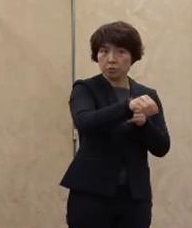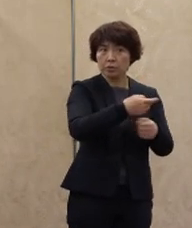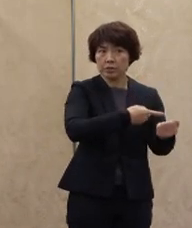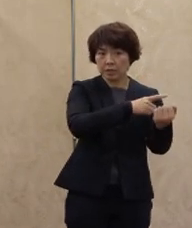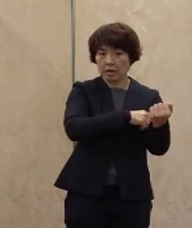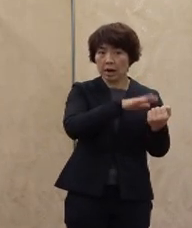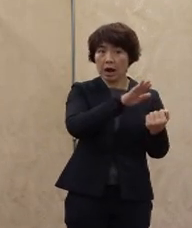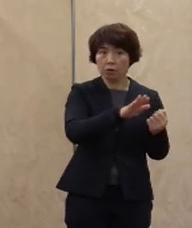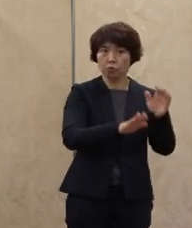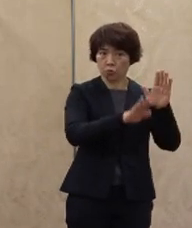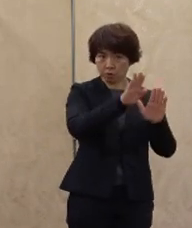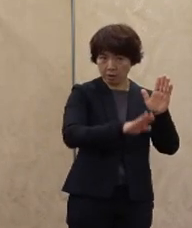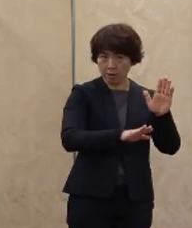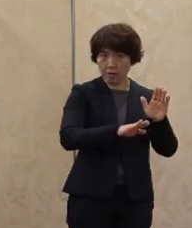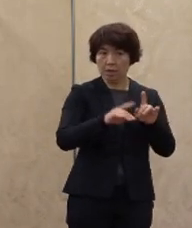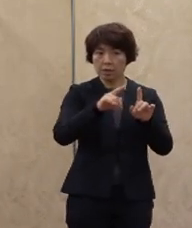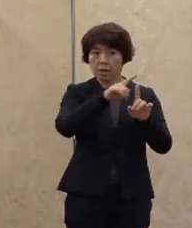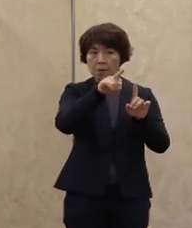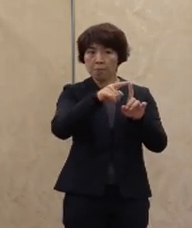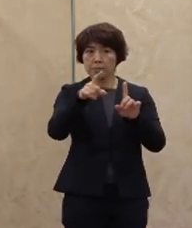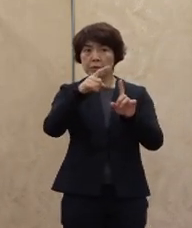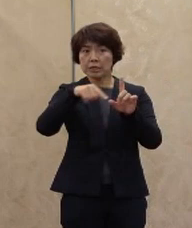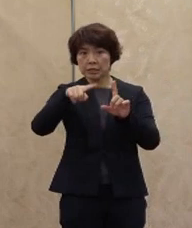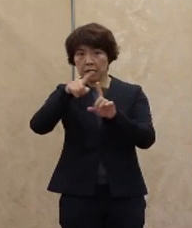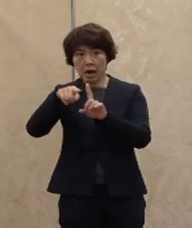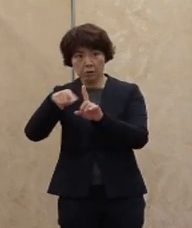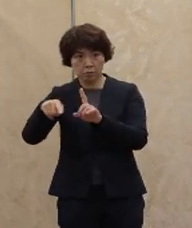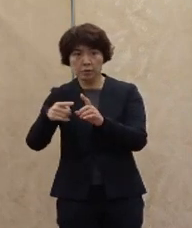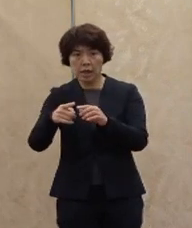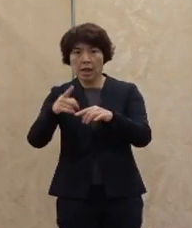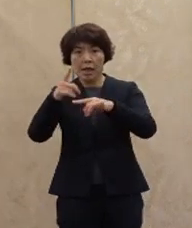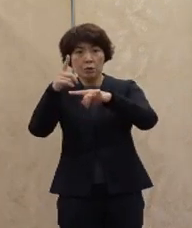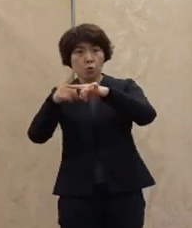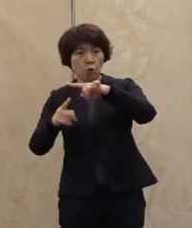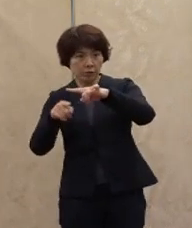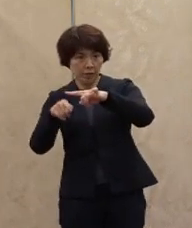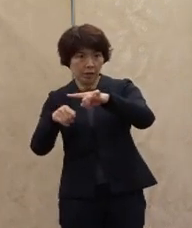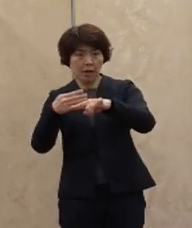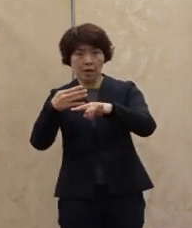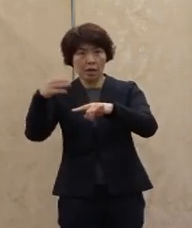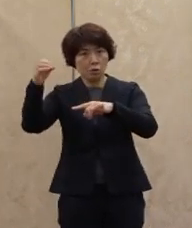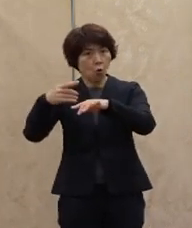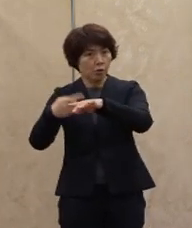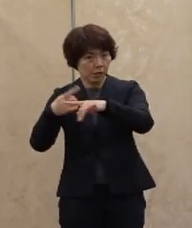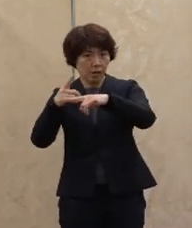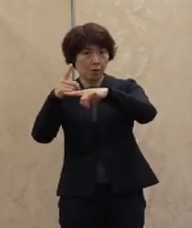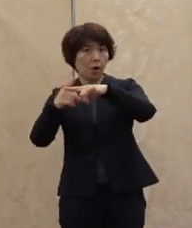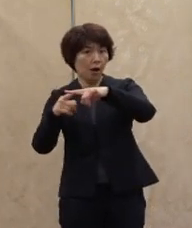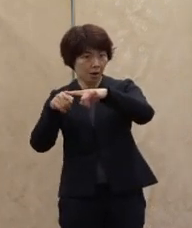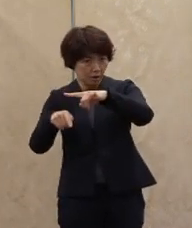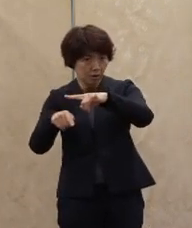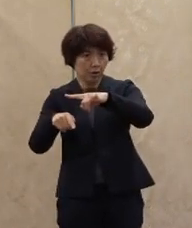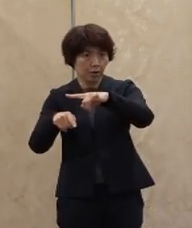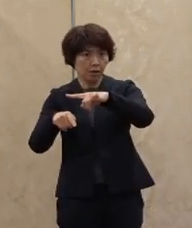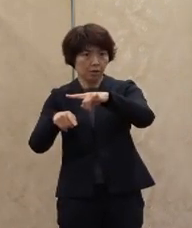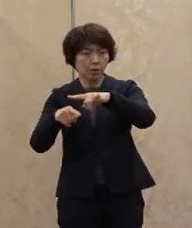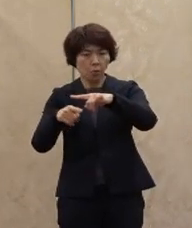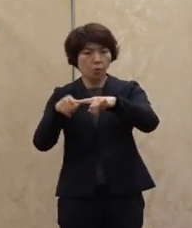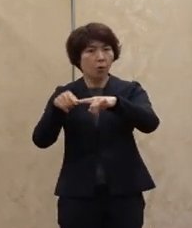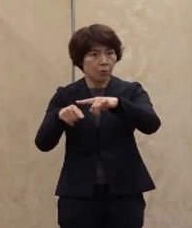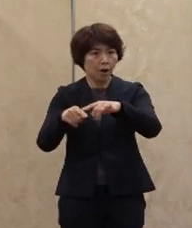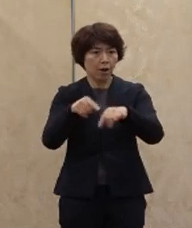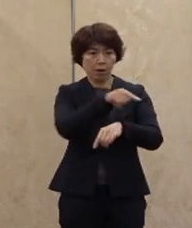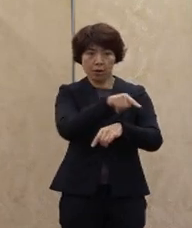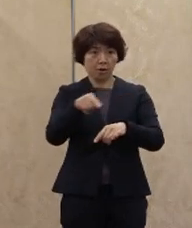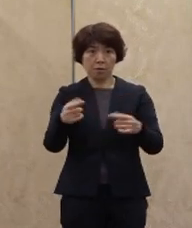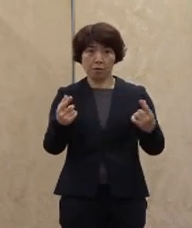態で、 PCR で陽性っていうのは陽性者のあくまでもこの PCR で陽性になった人っていうのが陽性者であって、それはイコール感染者ではない。人